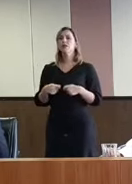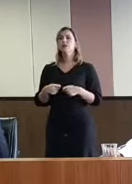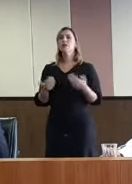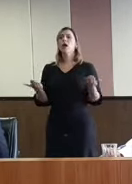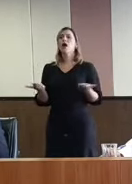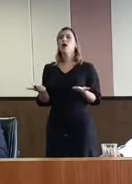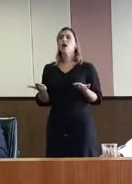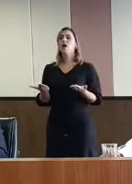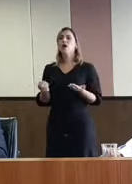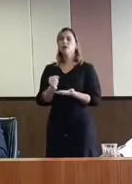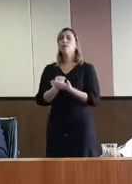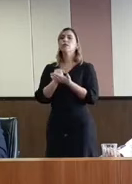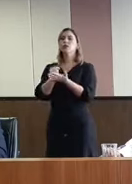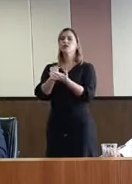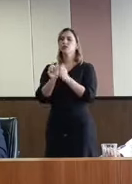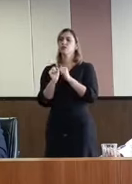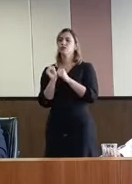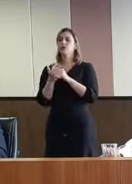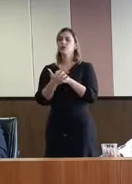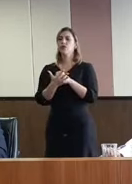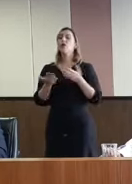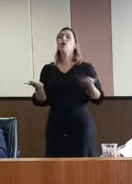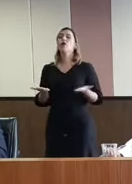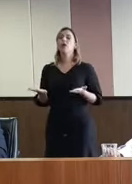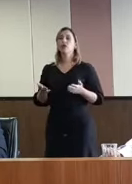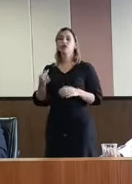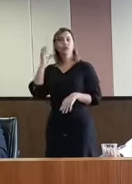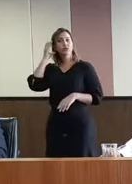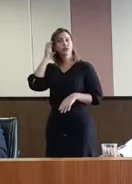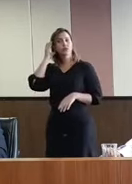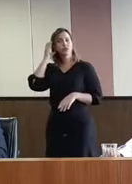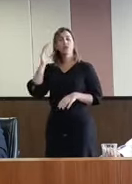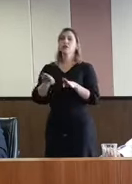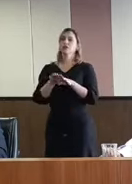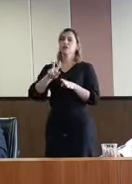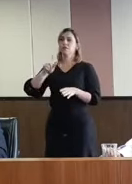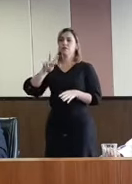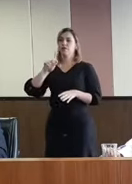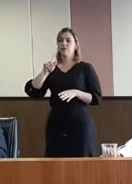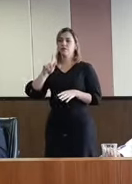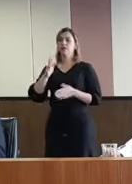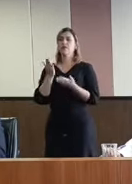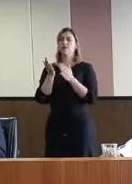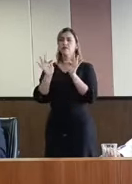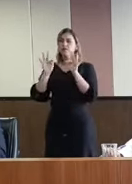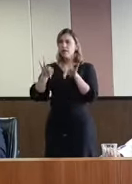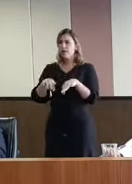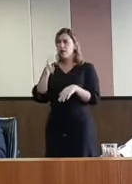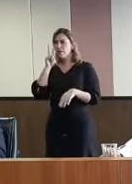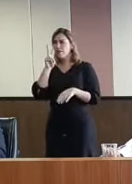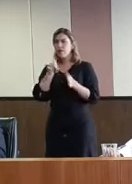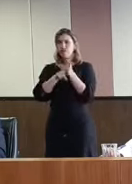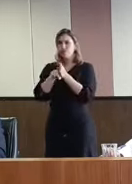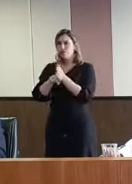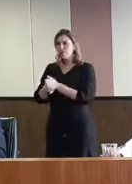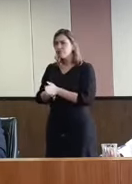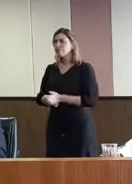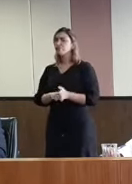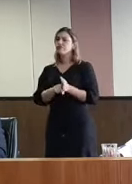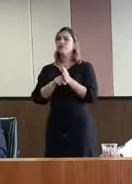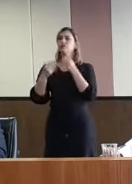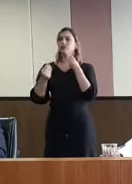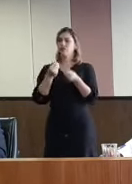para atender o evento coronavírus. Então, hoje, Cuiabá e Várzea Grande terminam um levantamento disso, os prefeitos e